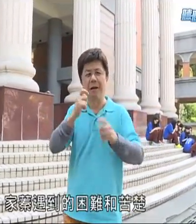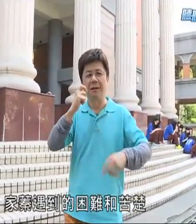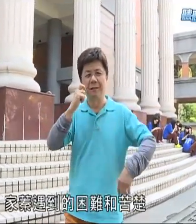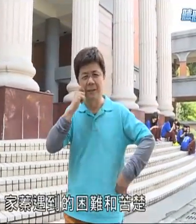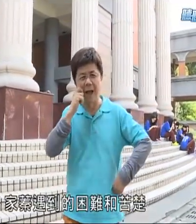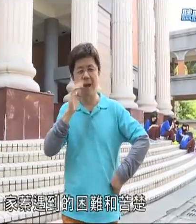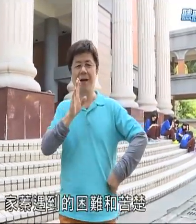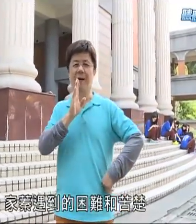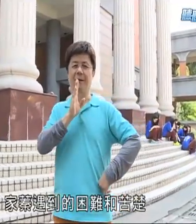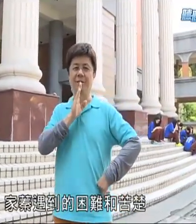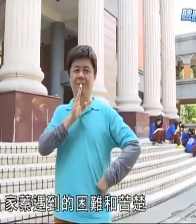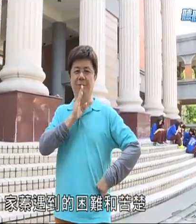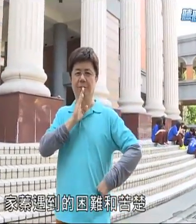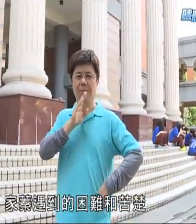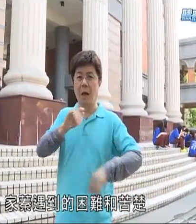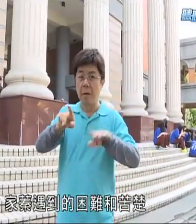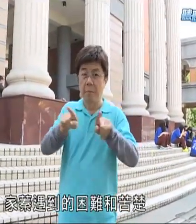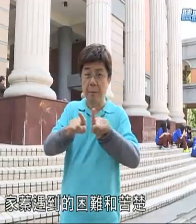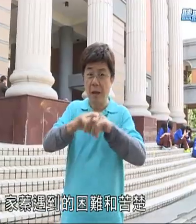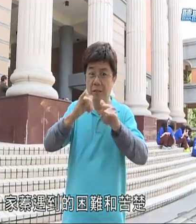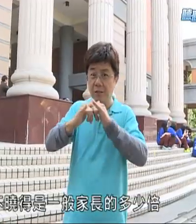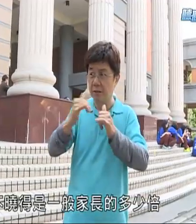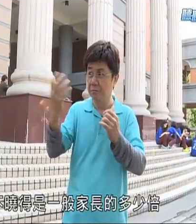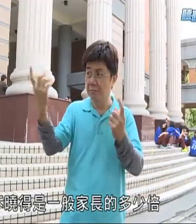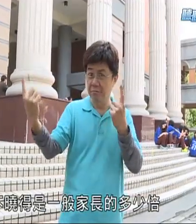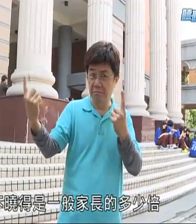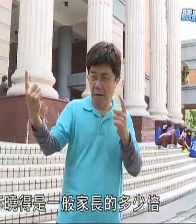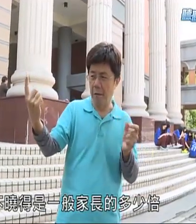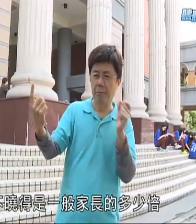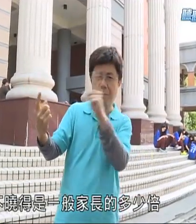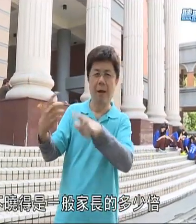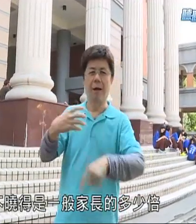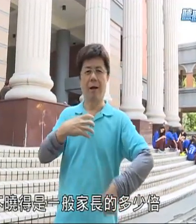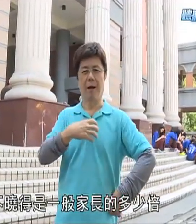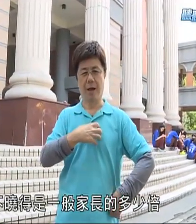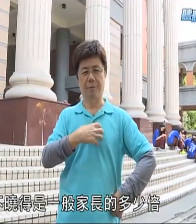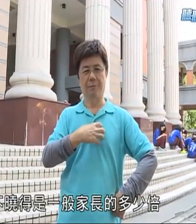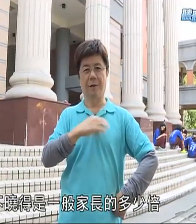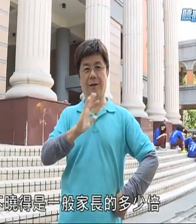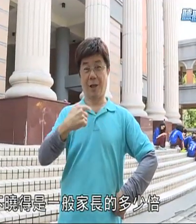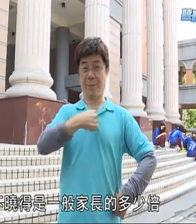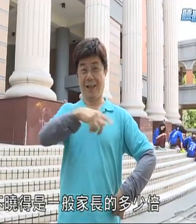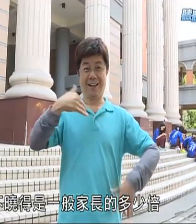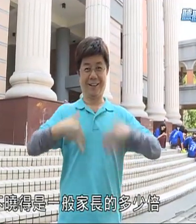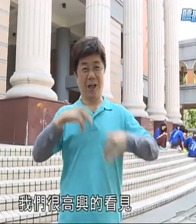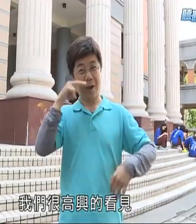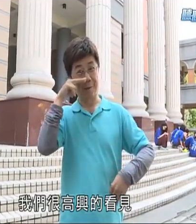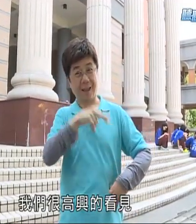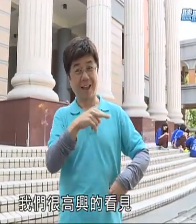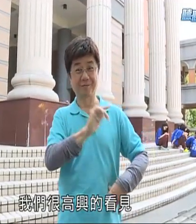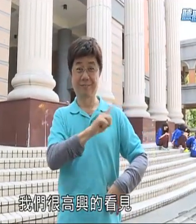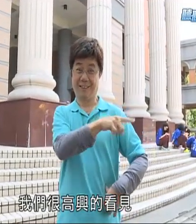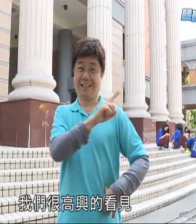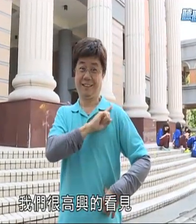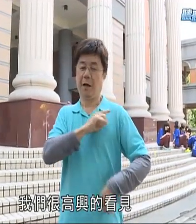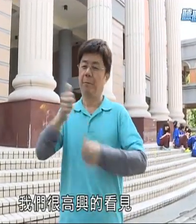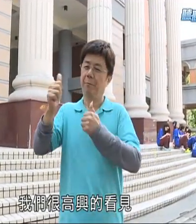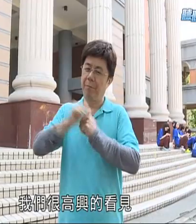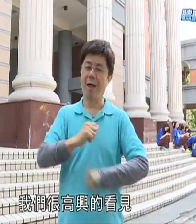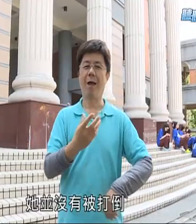珍遇到的困难和苦楚不晓得是一般家长的多少倍啊。我们很高兴地看见他